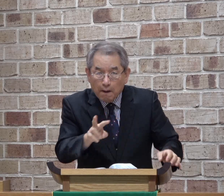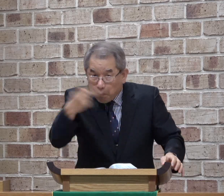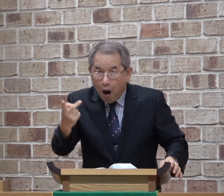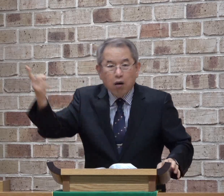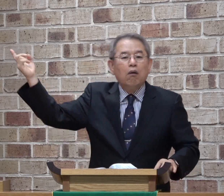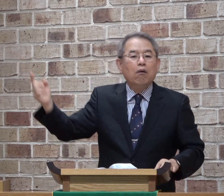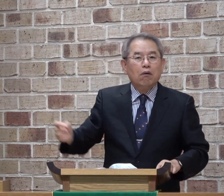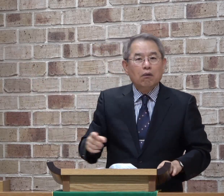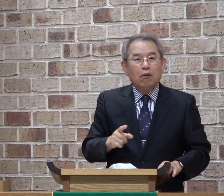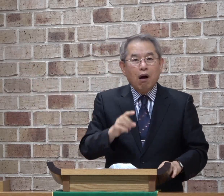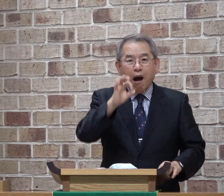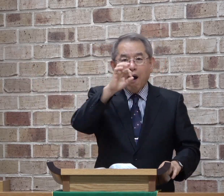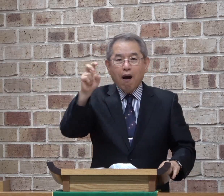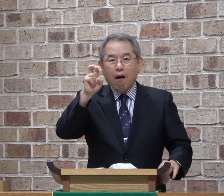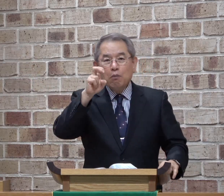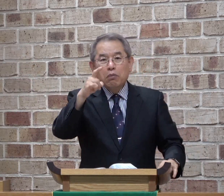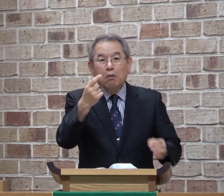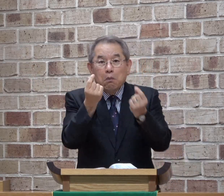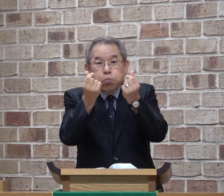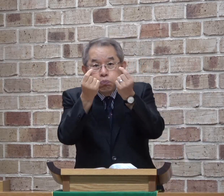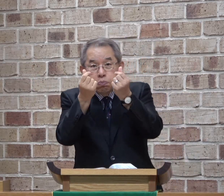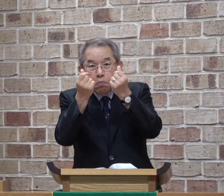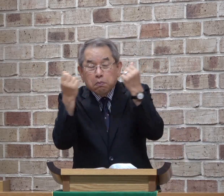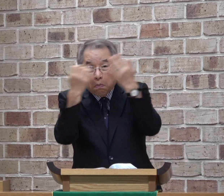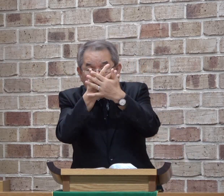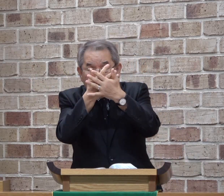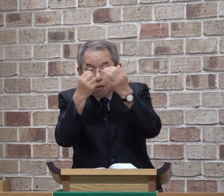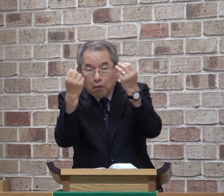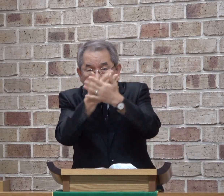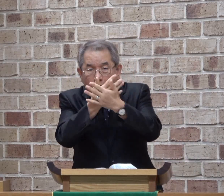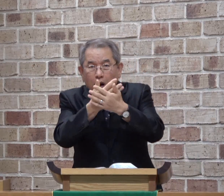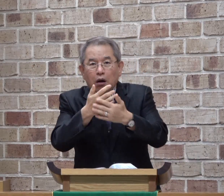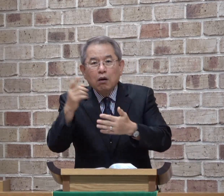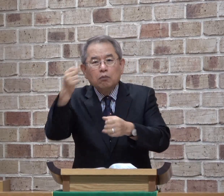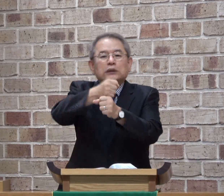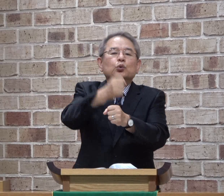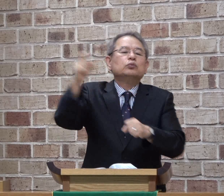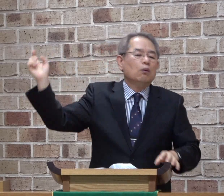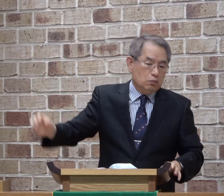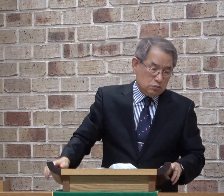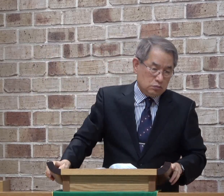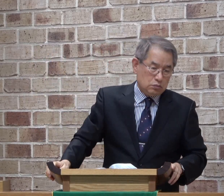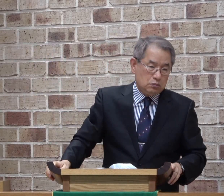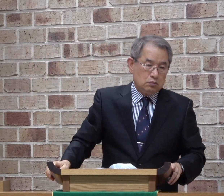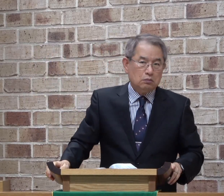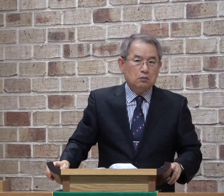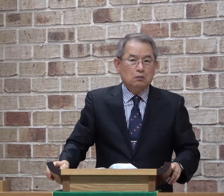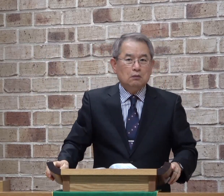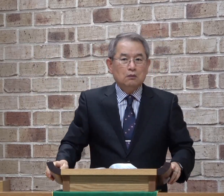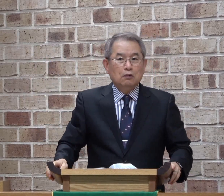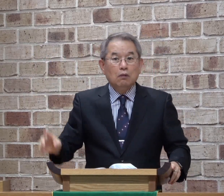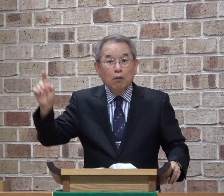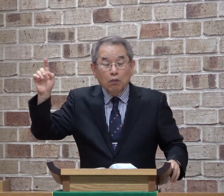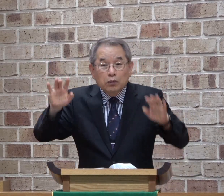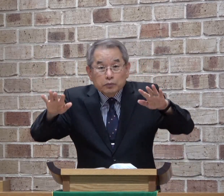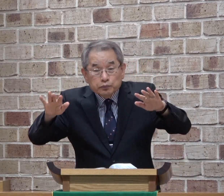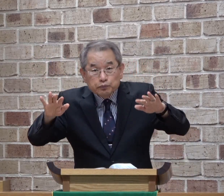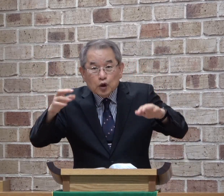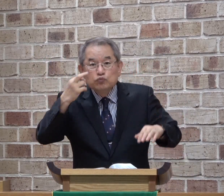예수님의 이름도 빠져 있고 아멘도 빠져 있습니다. 그러나 비슷한 어원으로 뭔가가 해석되어 있습니다.